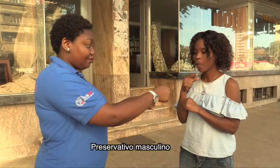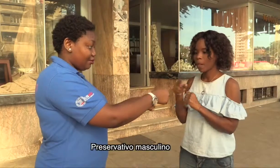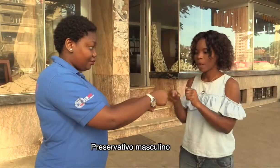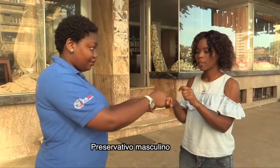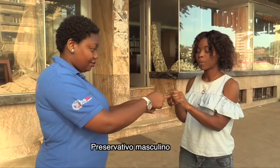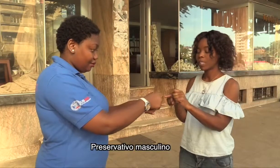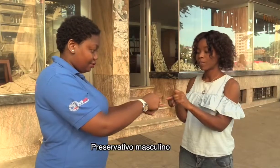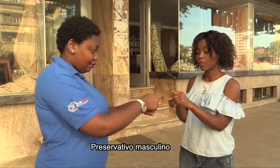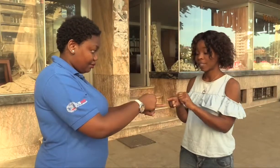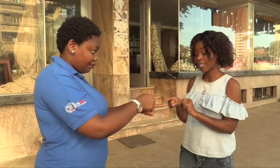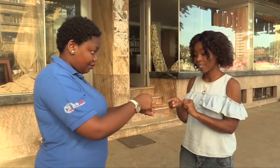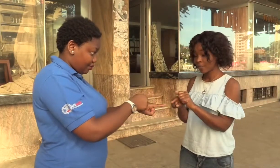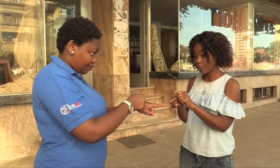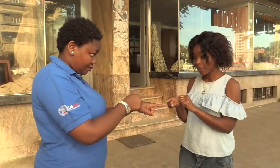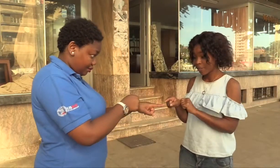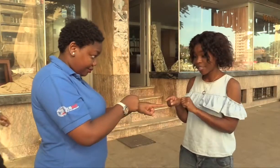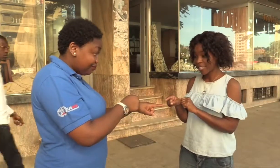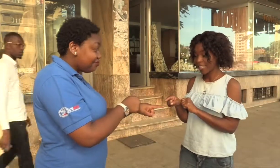preservativo masculino,